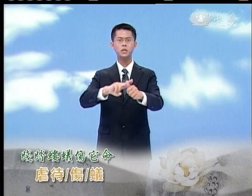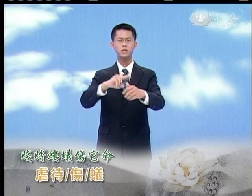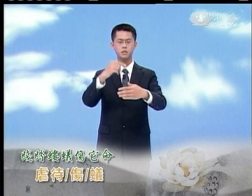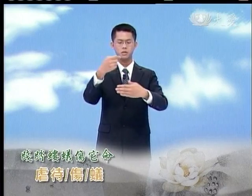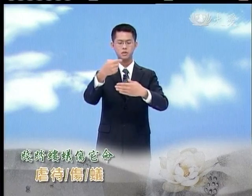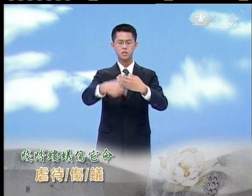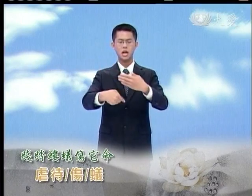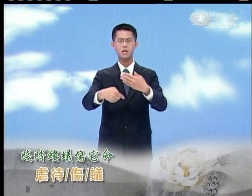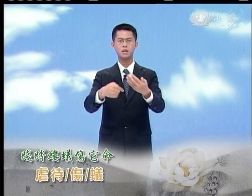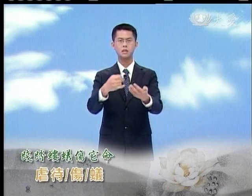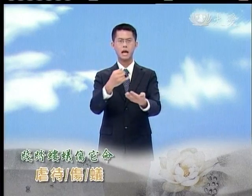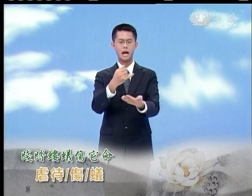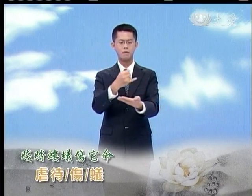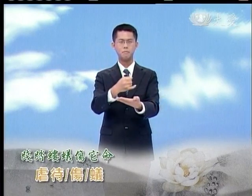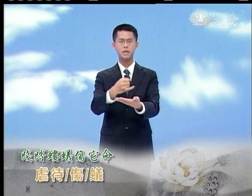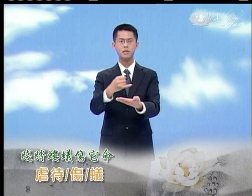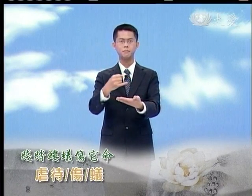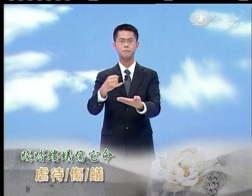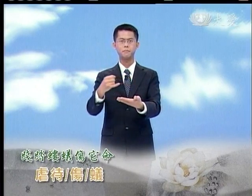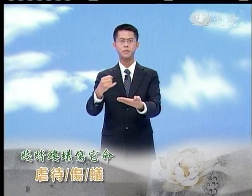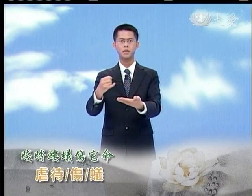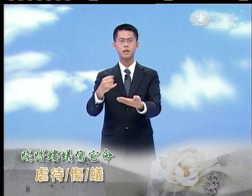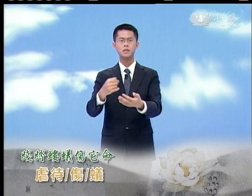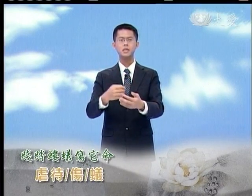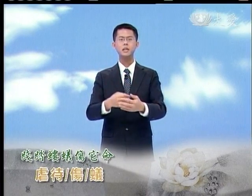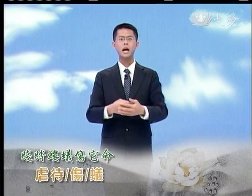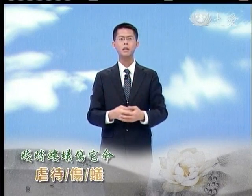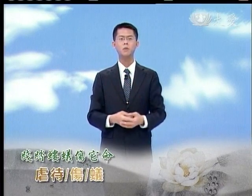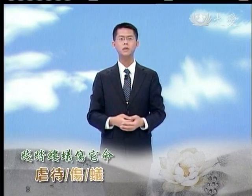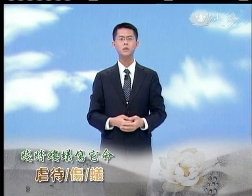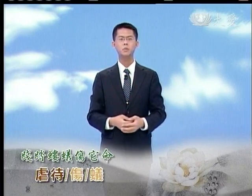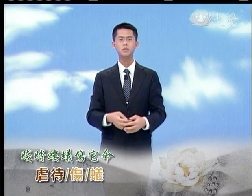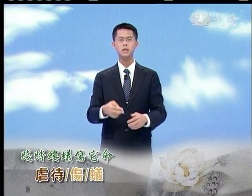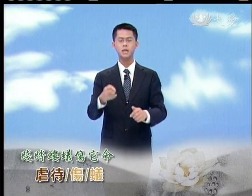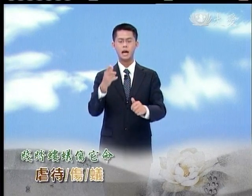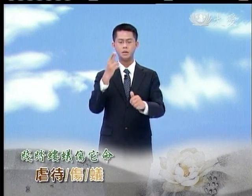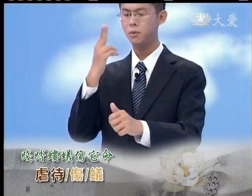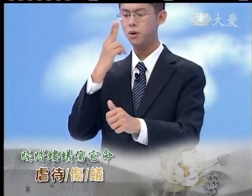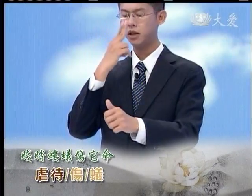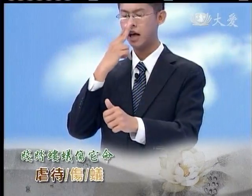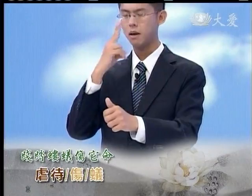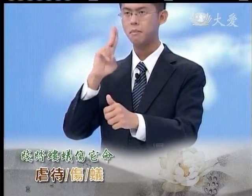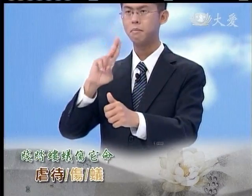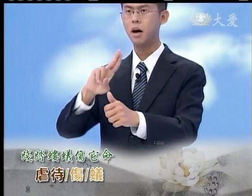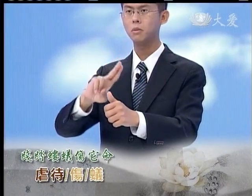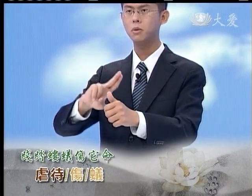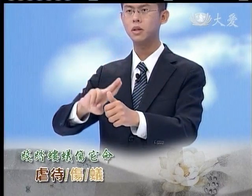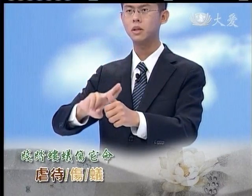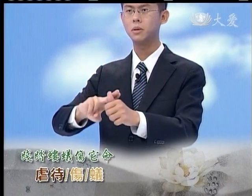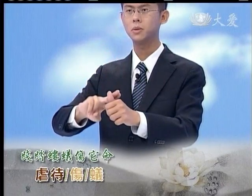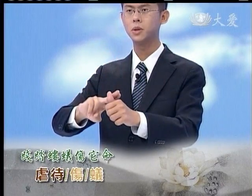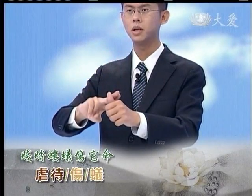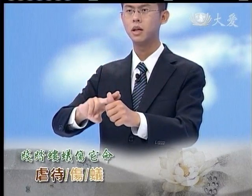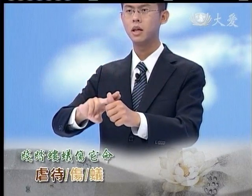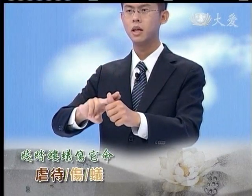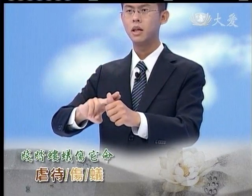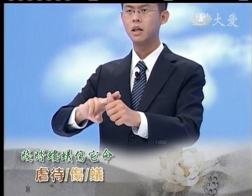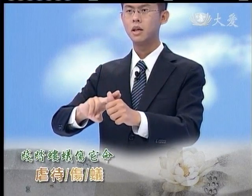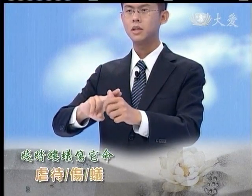蚁伤他命。践踏蝼蚁，我们直接打虐待暴虐的动作。